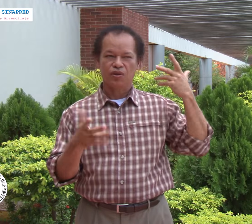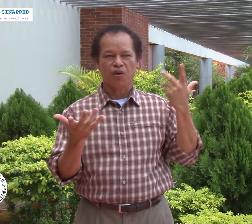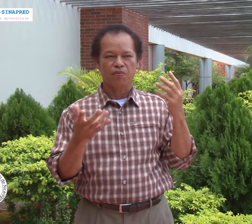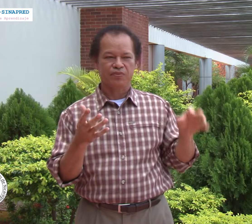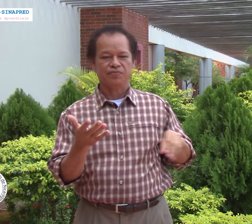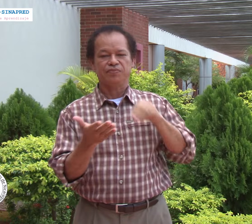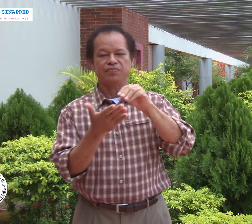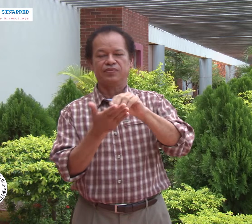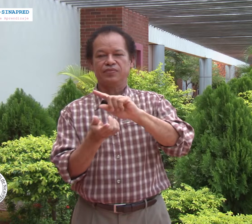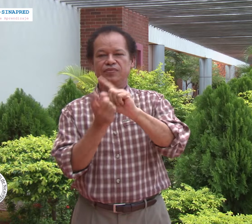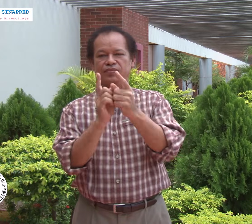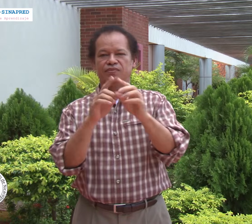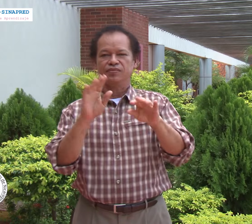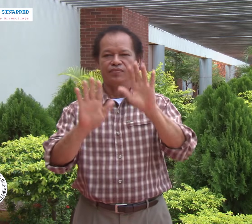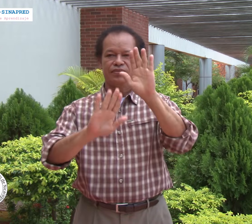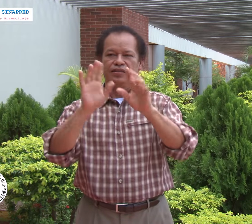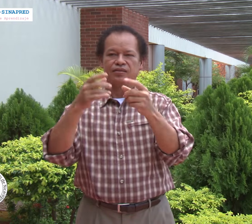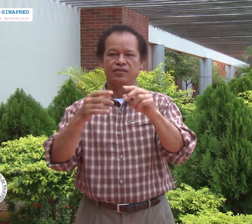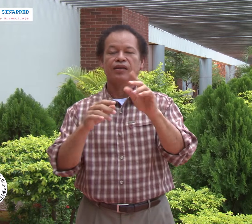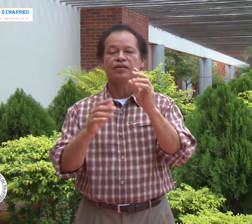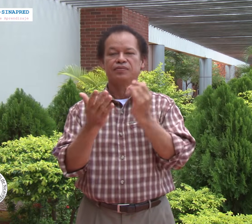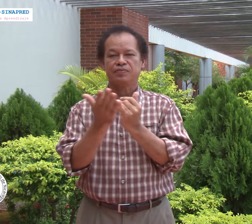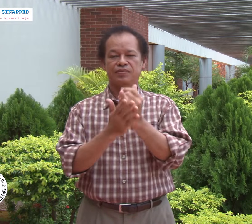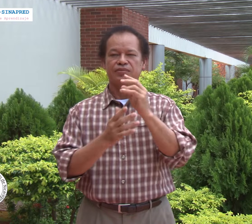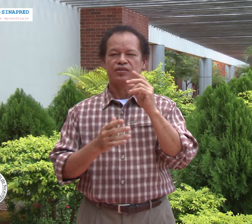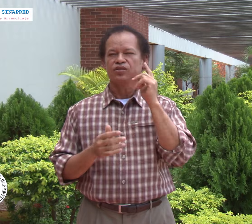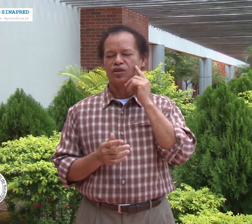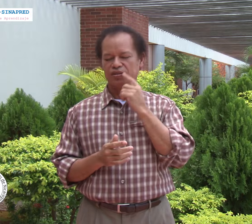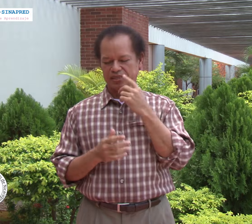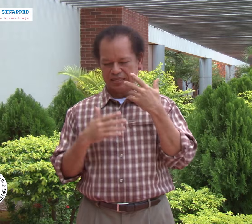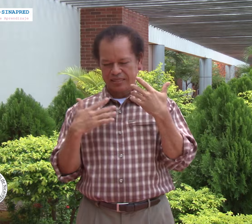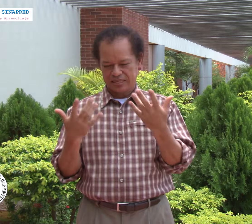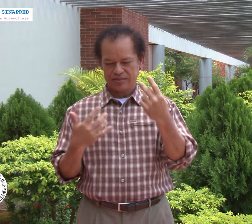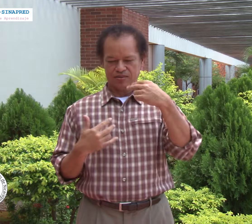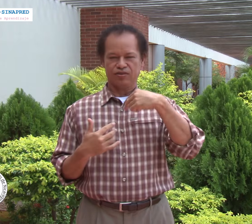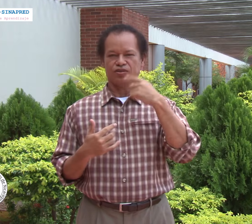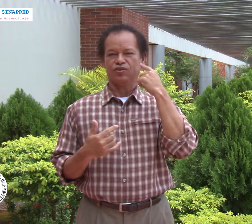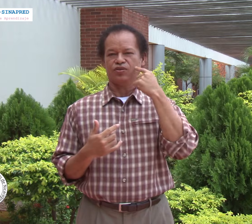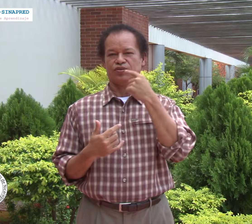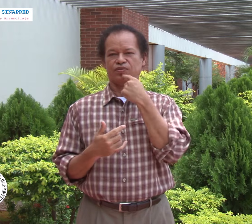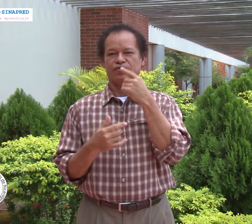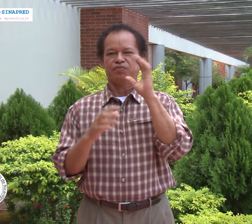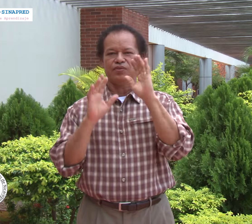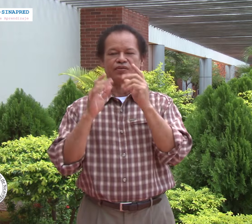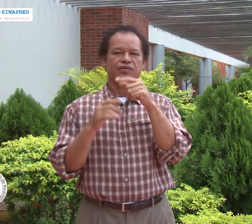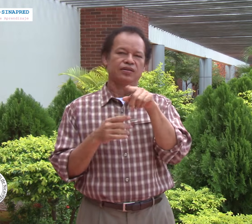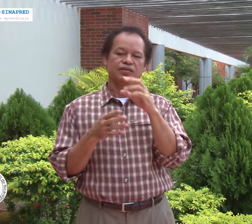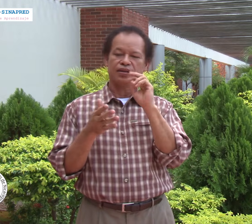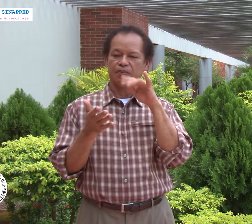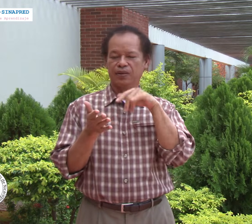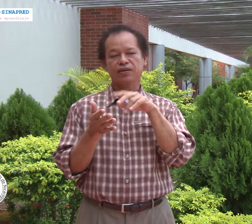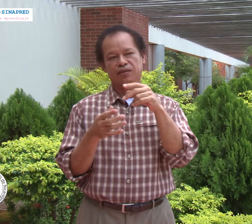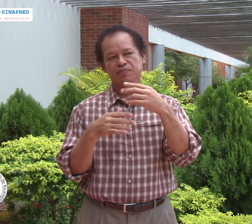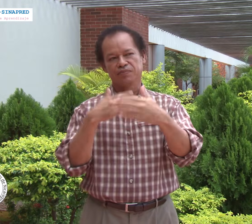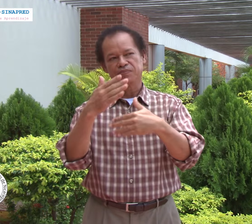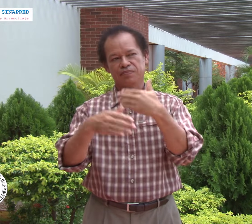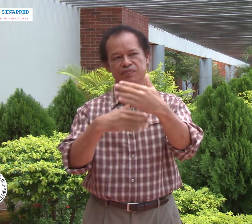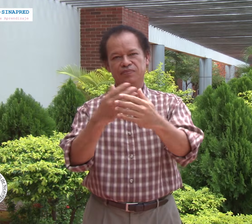que es la lengua de señas, qué somos las personas sordas, cómo nos comunicamos, cómo nos sentimos. Por ejemplo, aquí